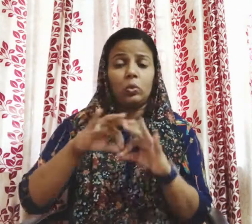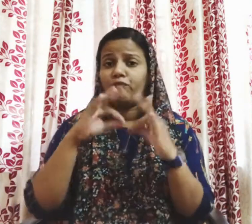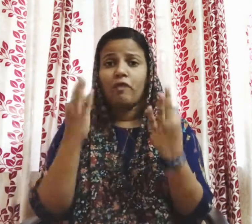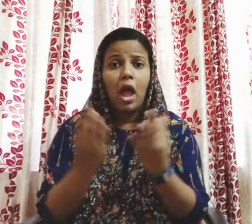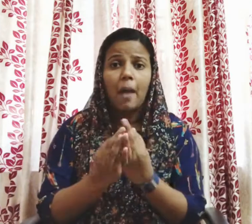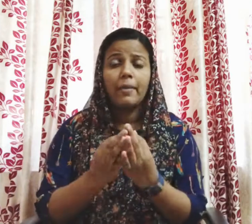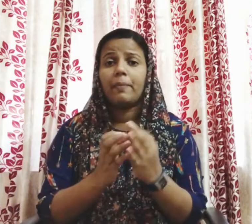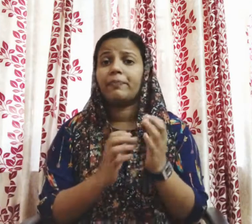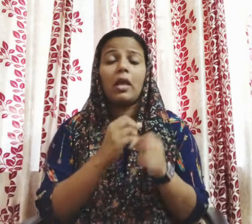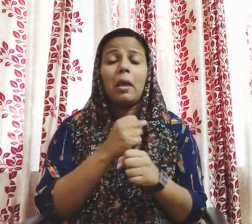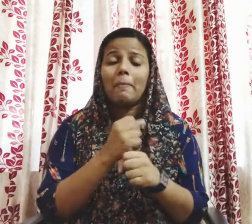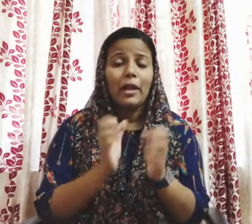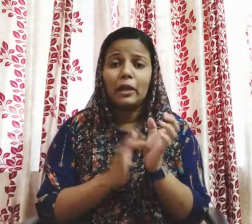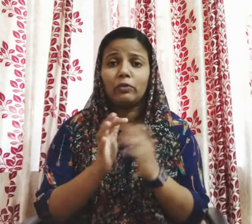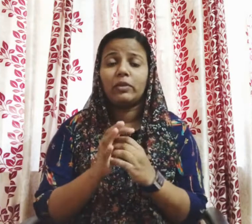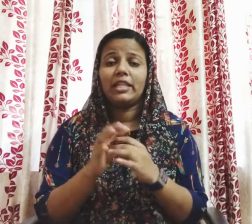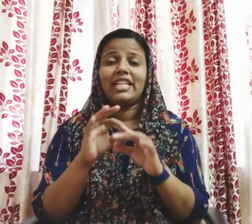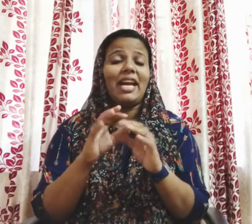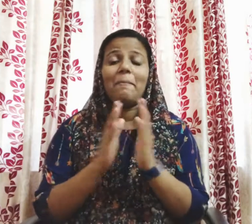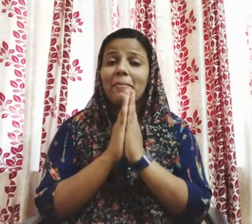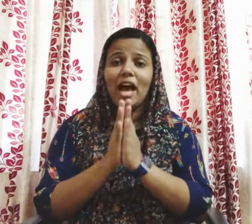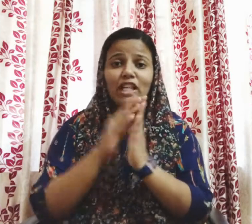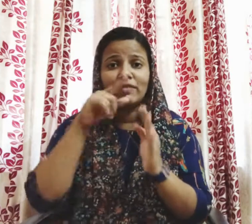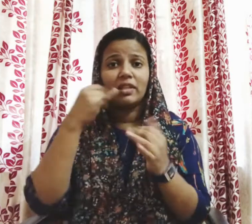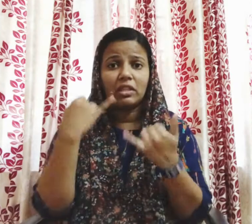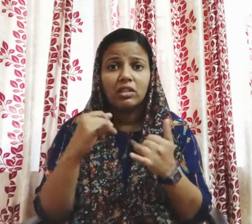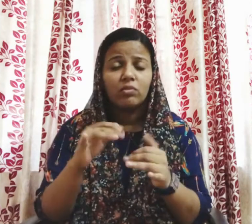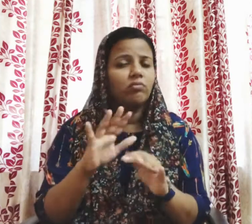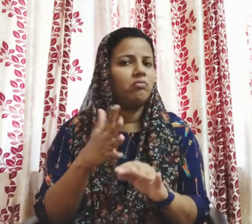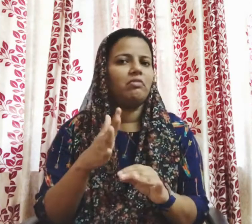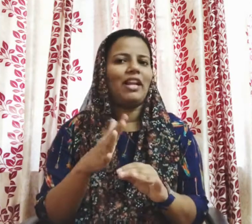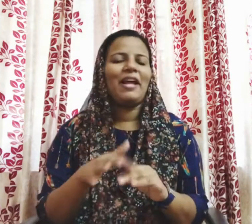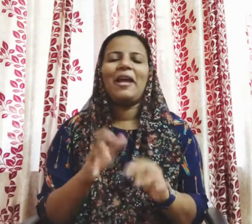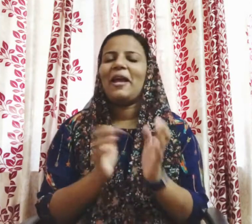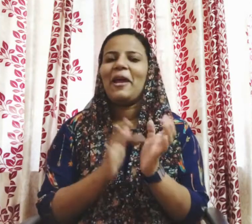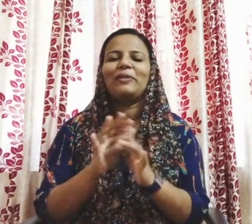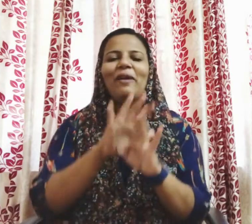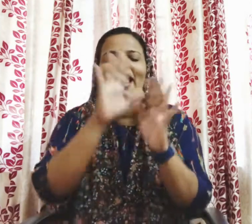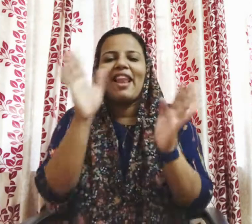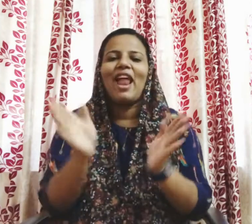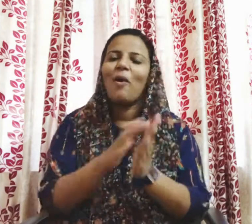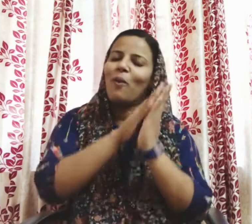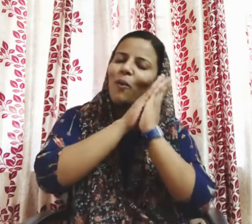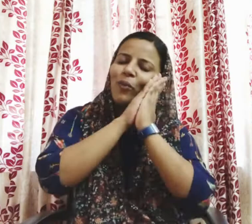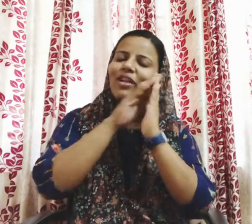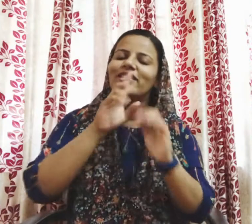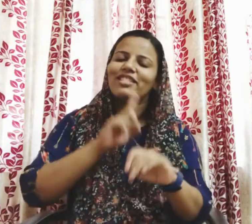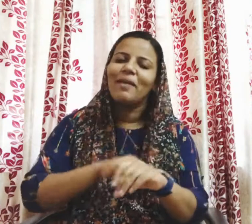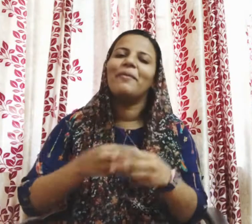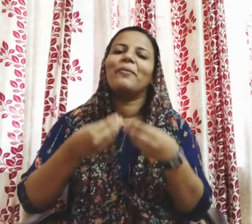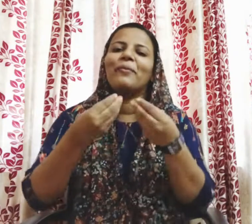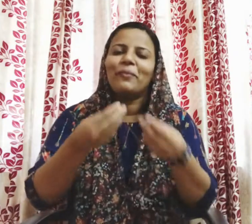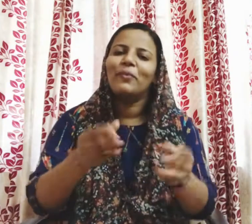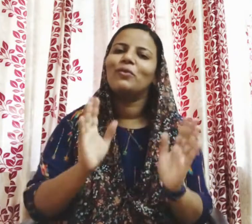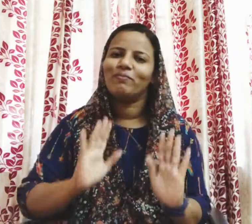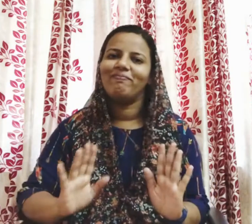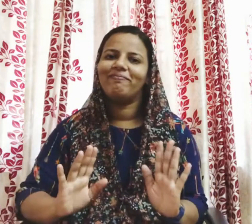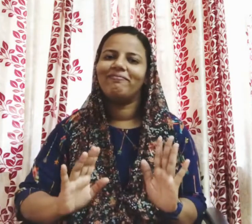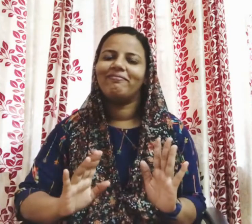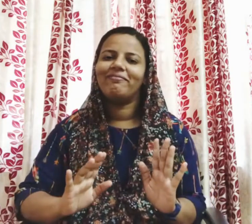കുടുംബജീവിതവും ആത്മീക ആരാധനയും ഒന്നും നഷ്ടപ്പെടുത്തി കളയില്ല. അതുകൊണ്ടൊന്നും വലിയ കാര്യമൊന്നുമില്ല. എൻ്റെ പ്രിയനോ, ഞാനത് ഉറക്കത്തിൽ കൊടുക്കും. അല്ലെങ്കിൽ കർത്താവ് പറയുന്നു,